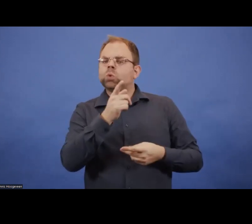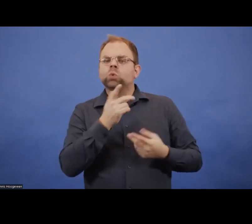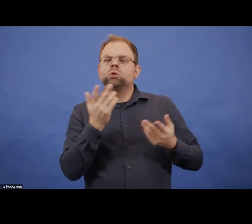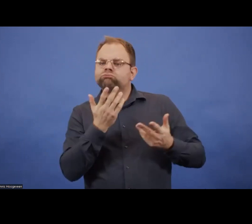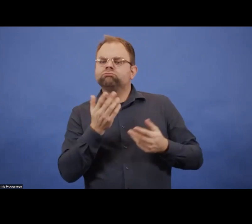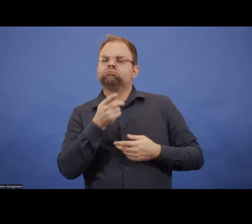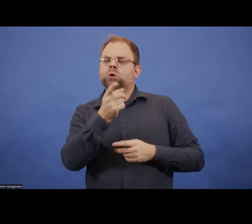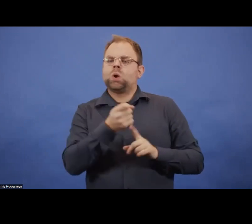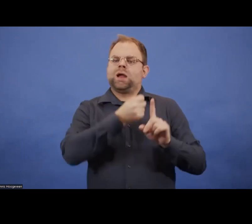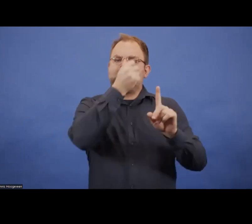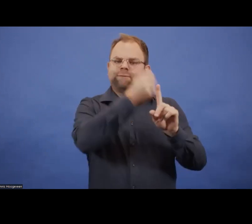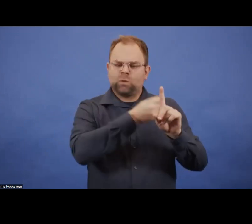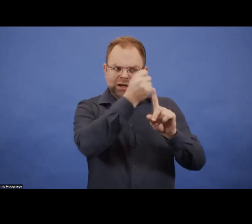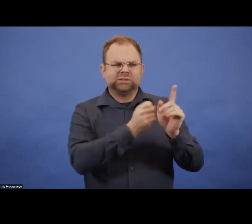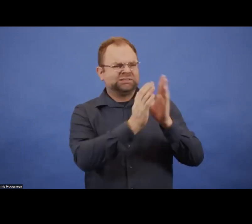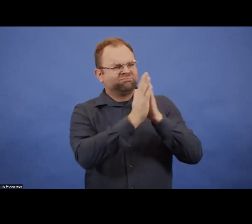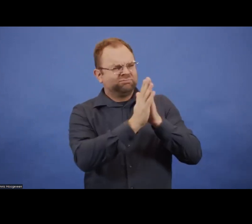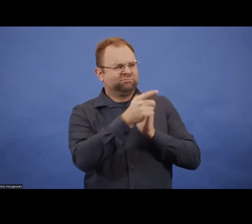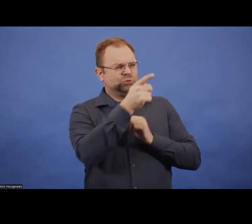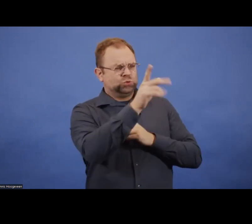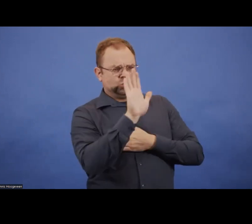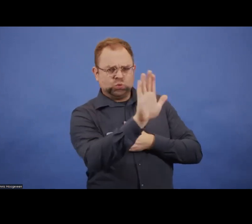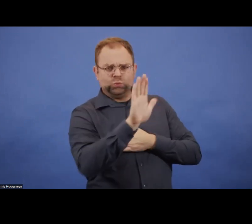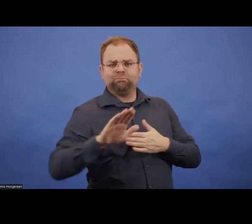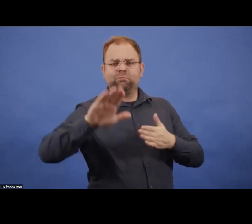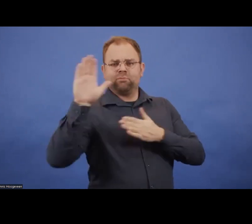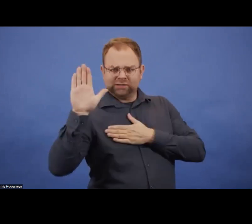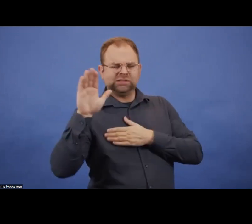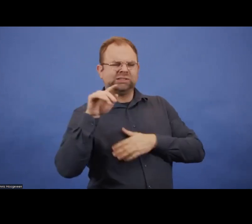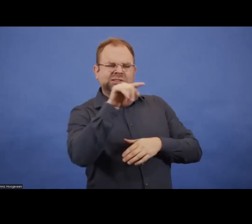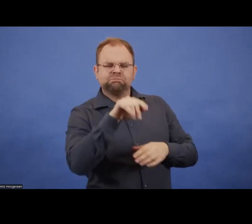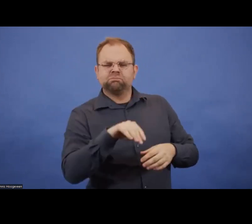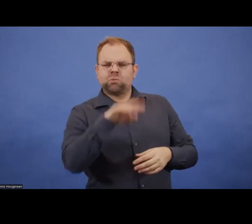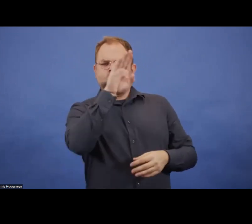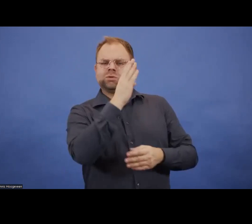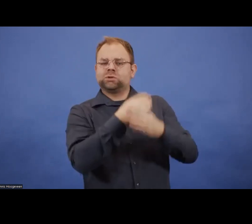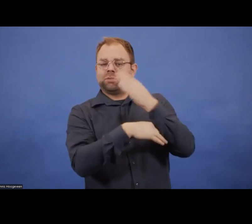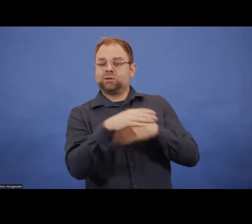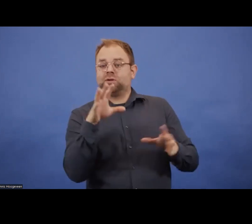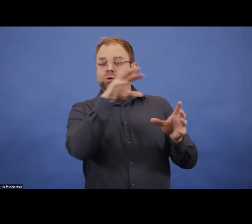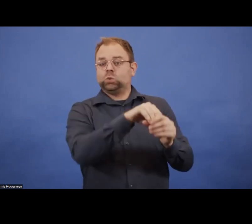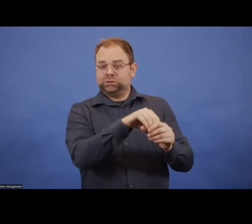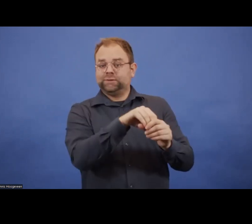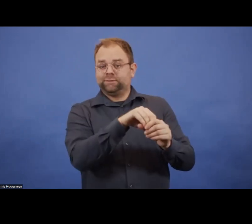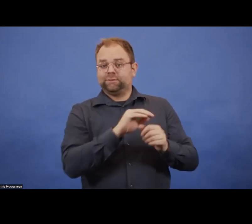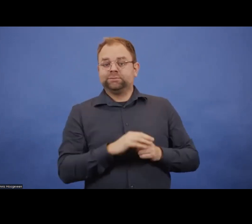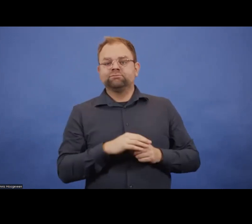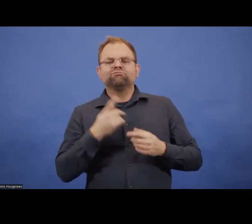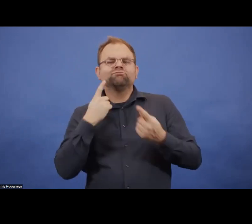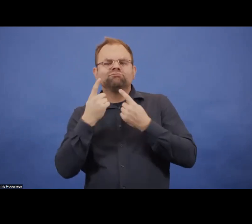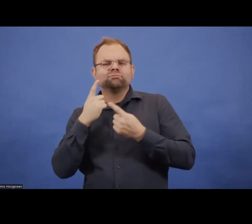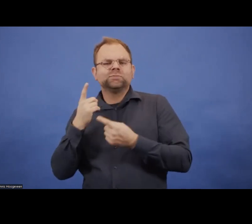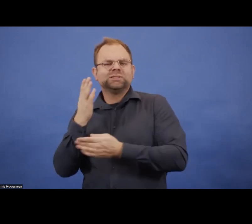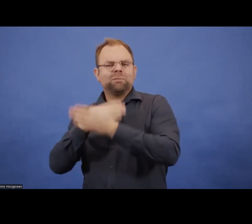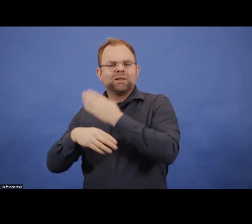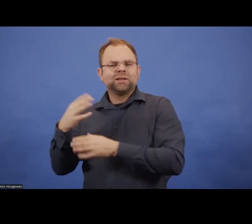y plegados relacionados en cuanto a las discapacidades. Entonces podemos decir, prometo hacer